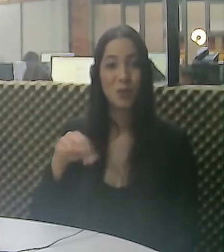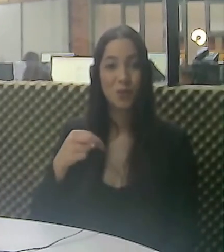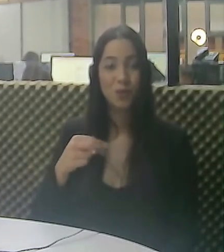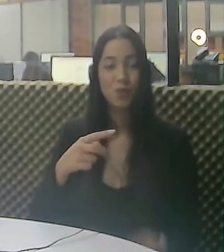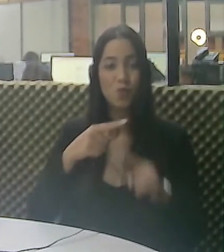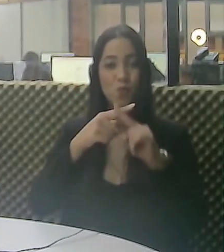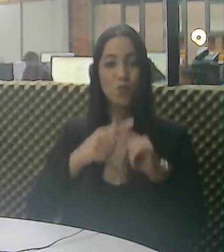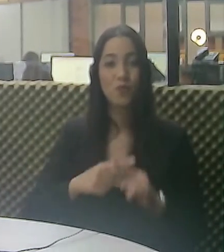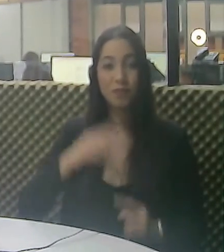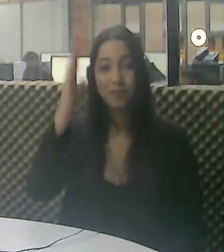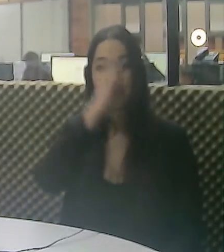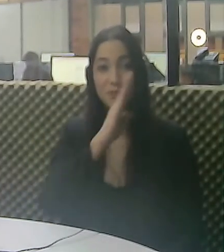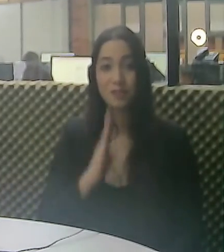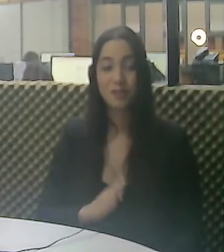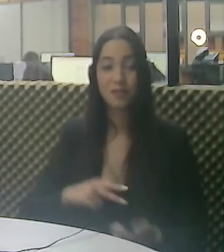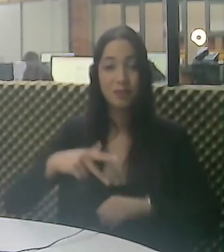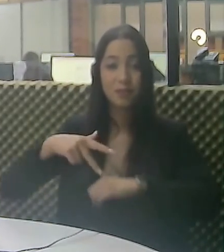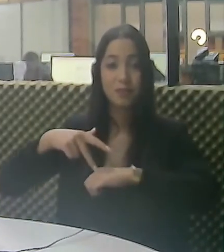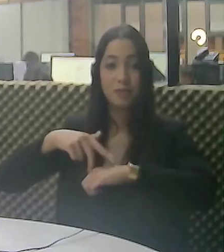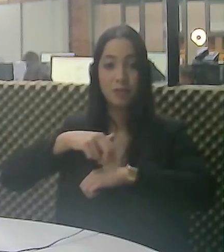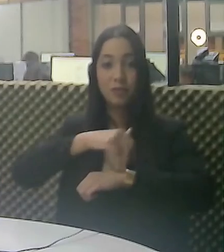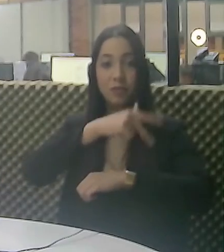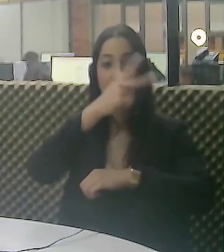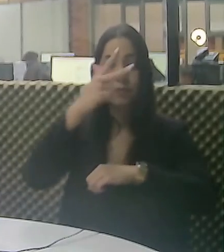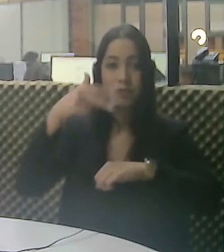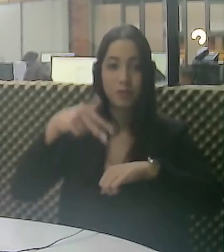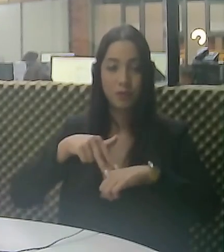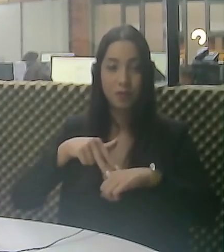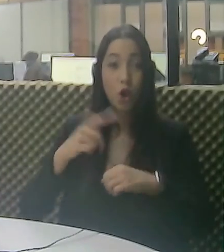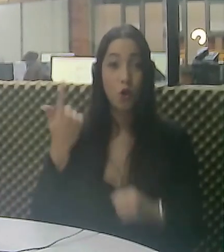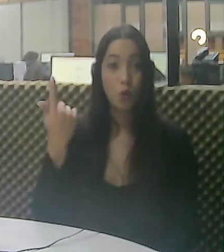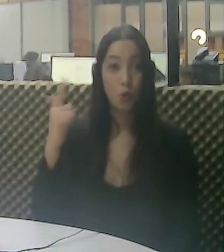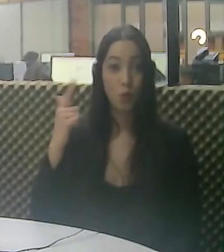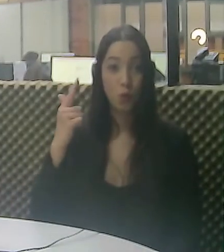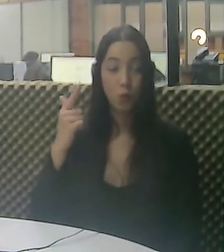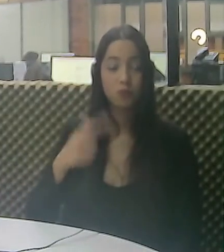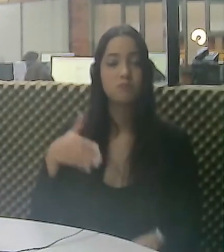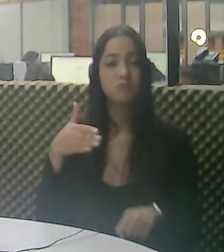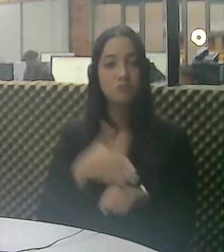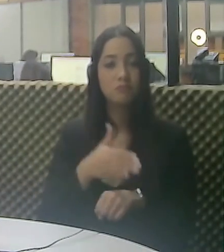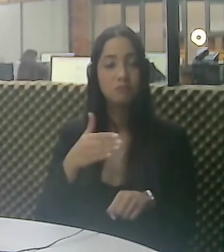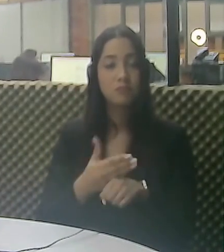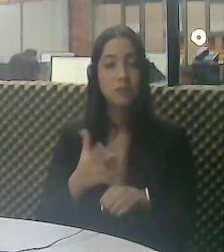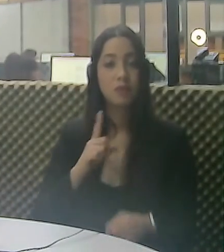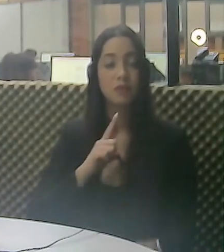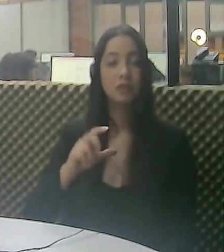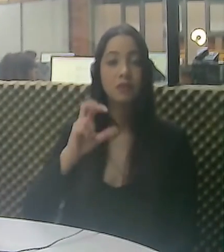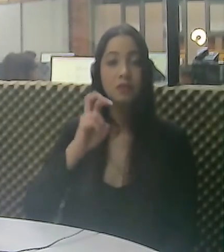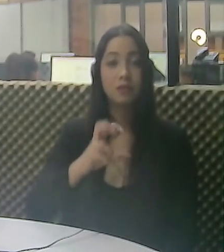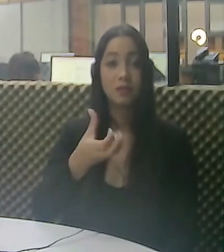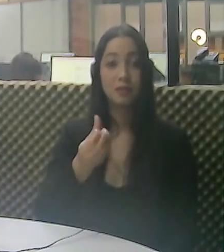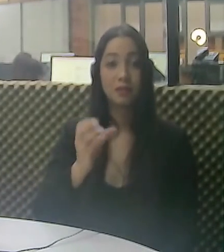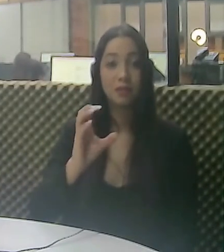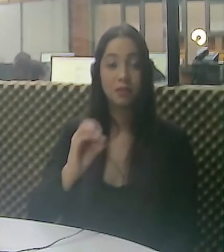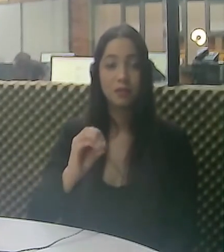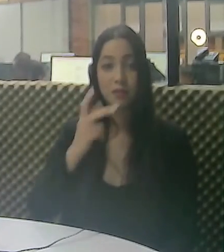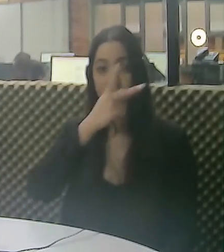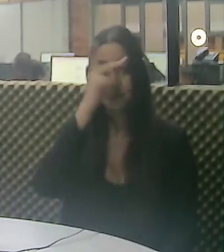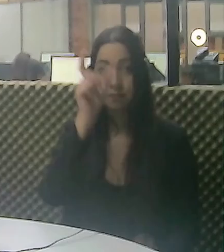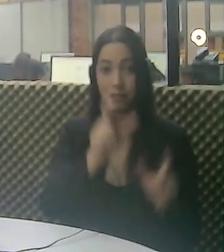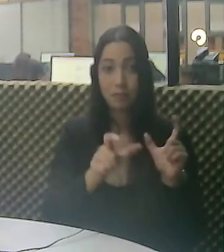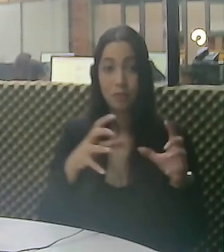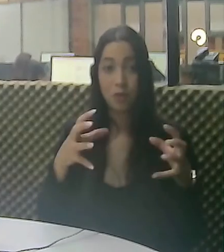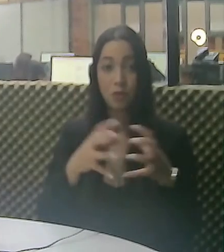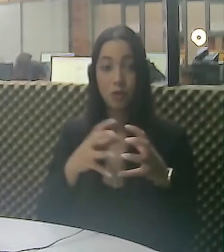torneio nacional de ginástica artística em Goiânia vão participar da competição 560 atletas de mais de 20